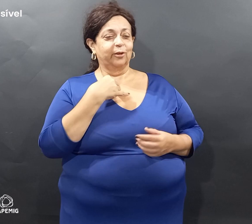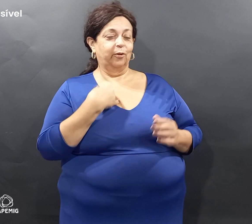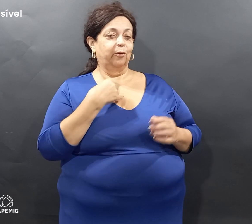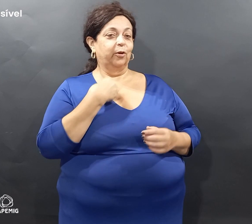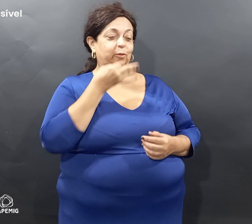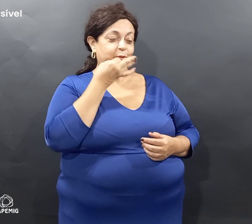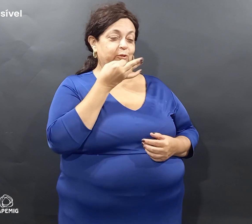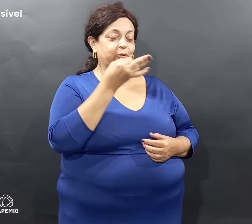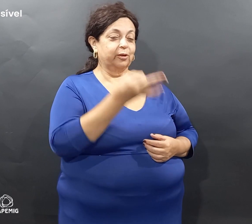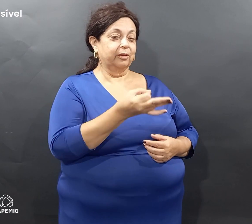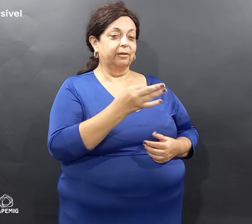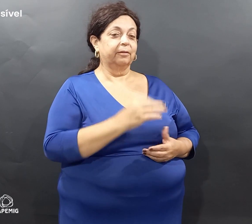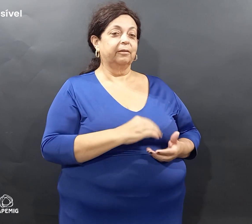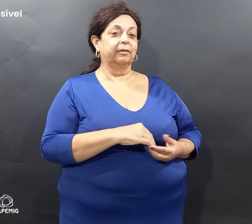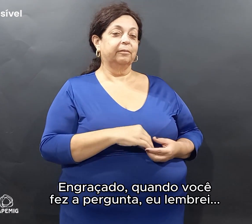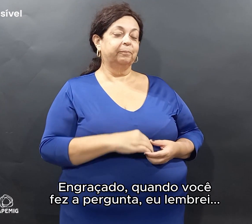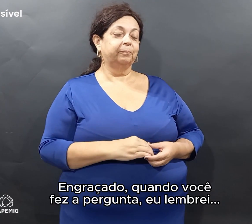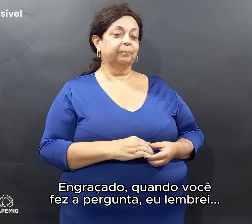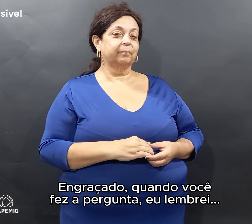sugiro.